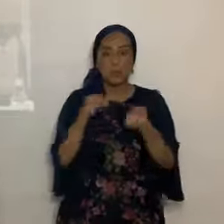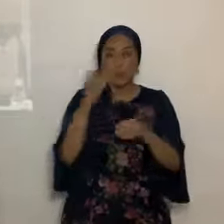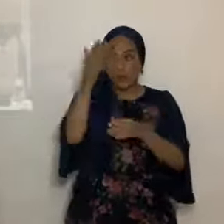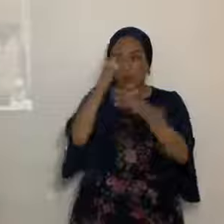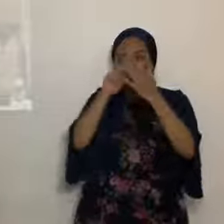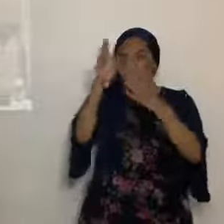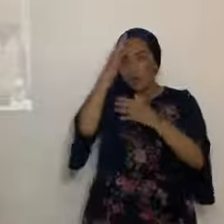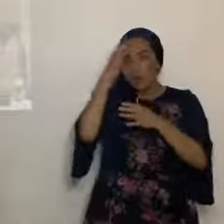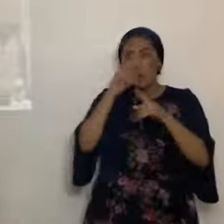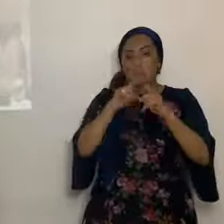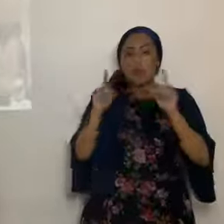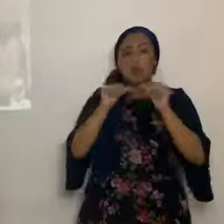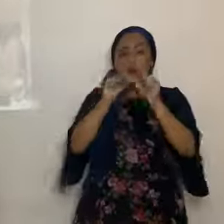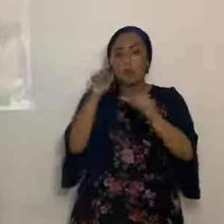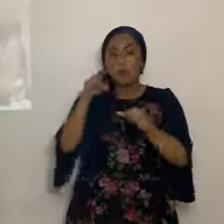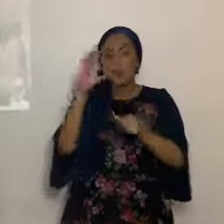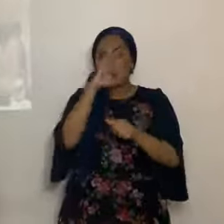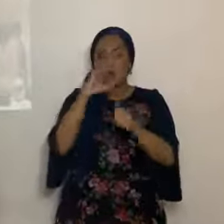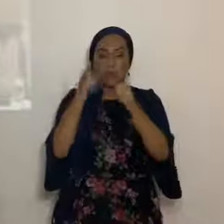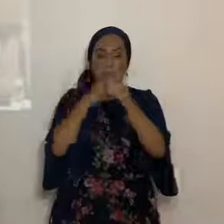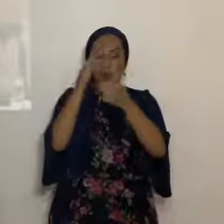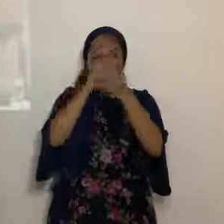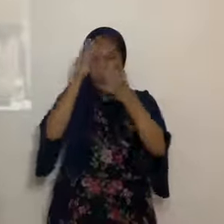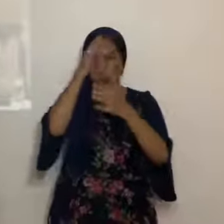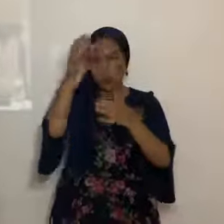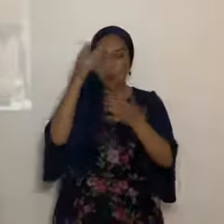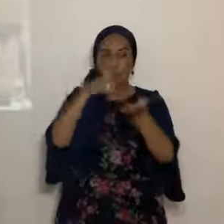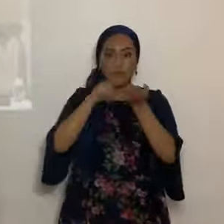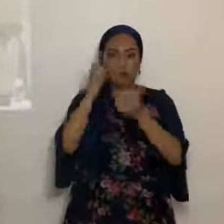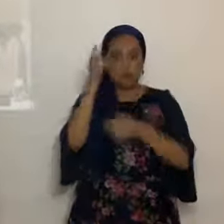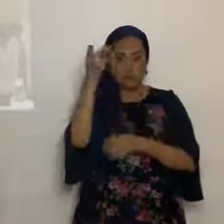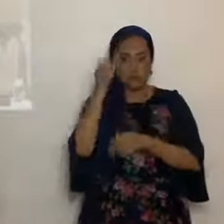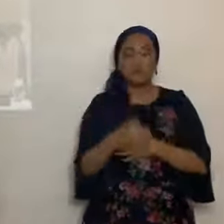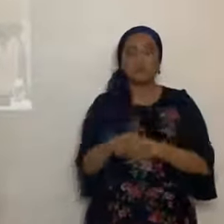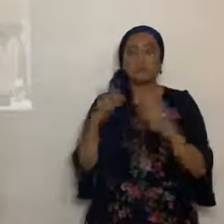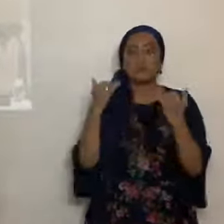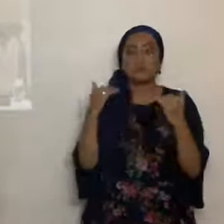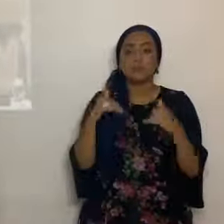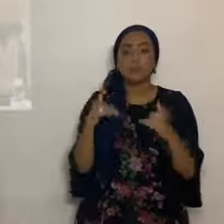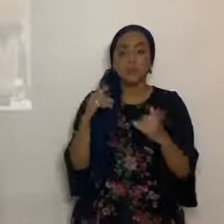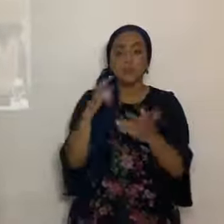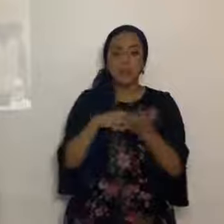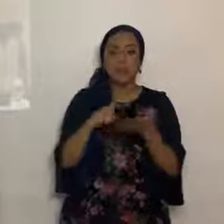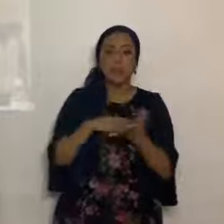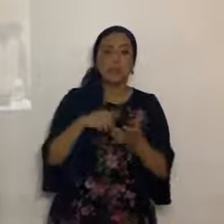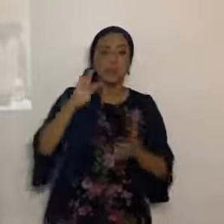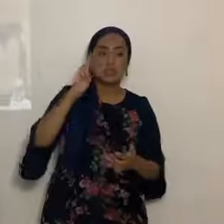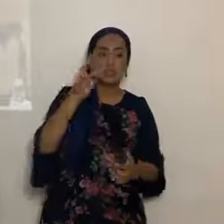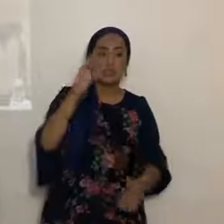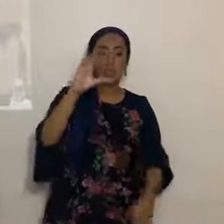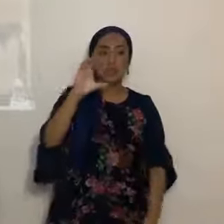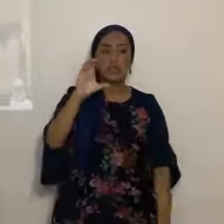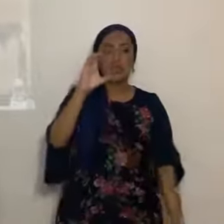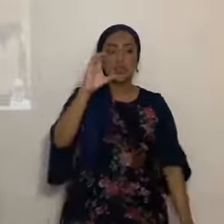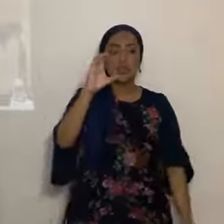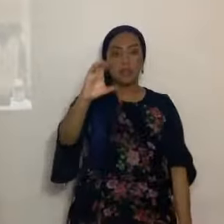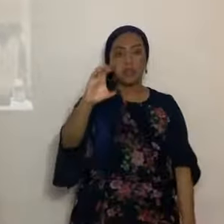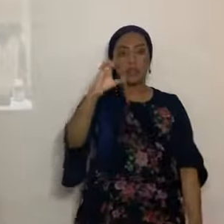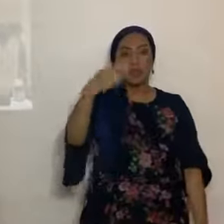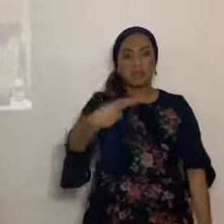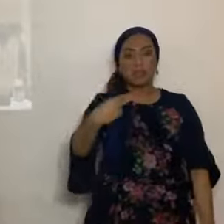pero no, siempre hay que buscar primero al Todopoderoso. Ahora, vamos a ver Segunda de Crónicas, un ejemplo